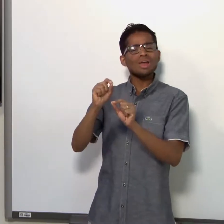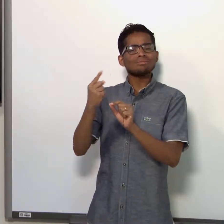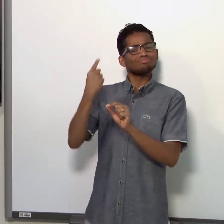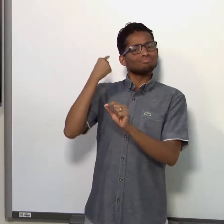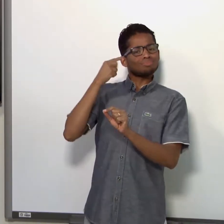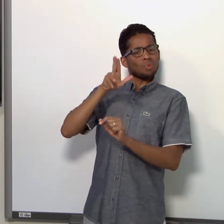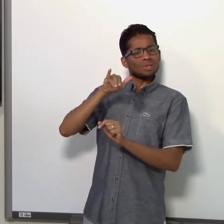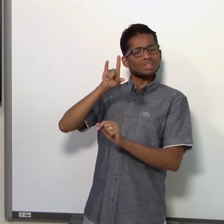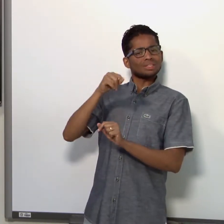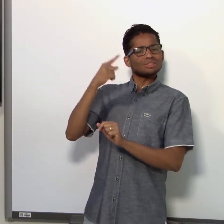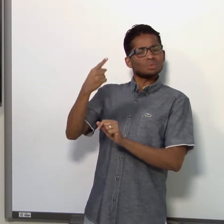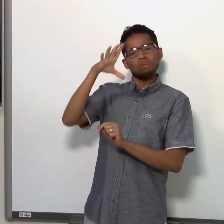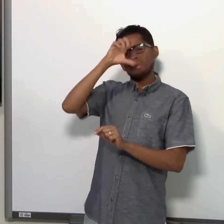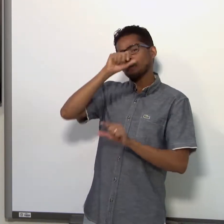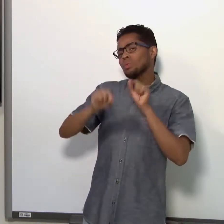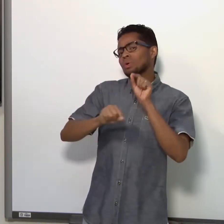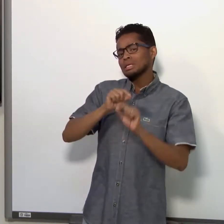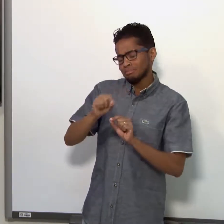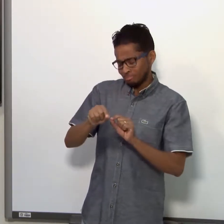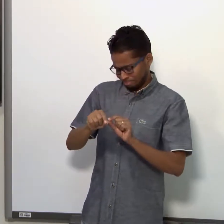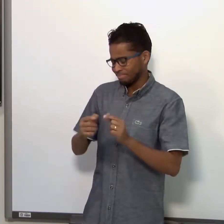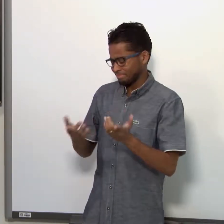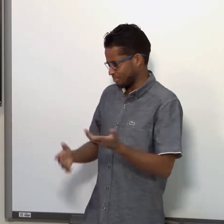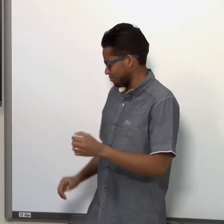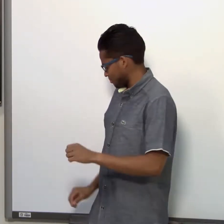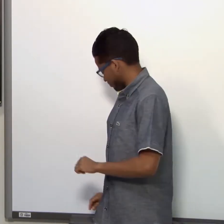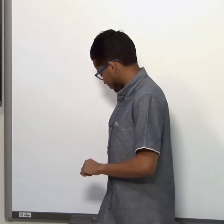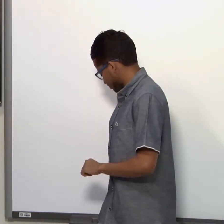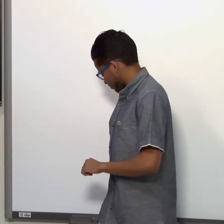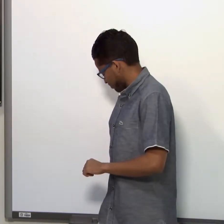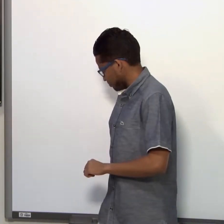Anteriormente faremos uma revisão da unidade 1. O que aprendemos?